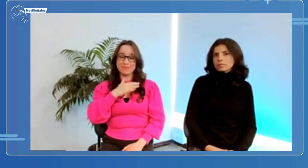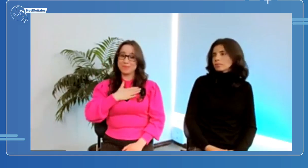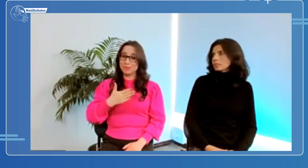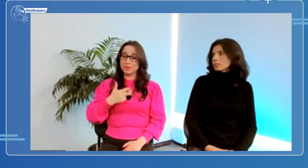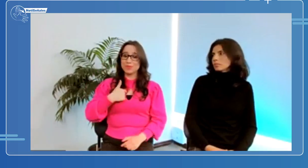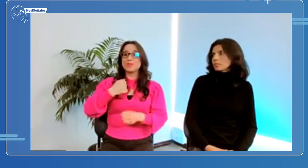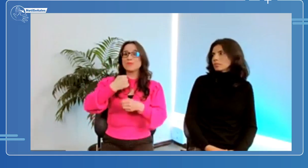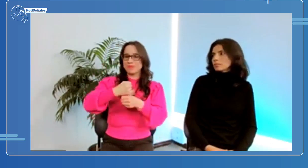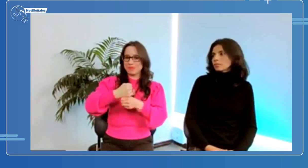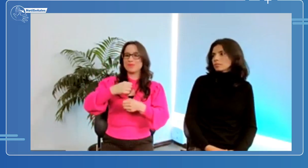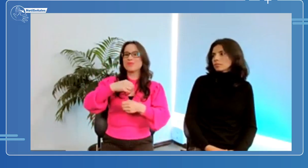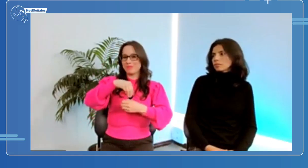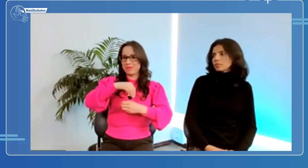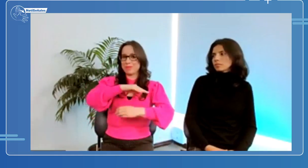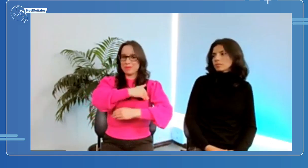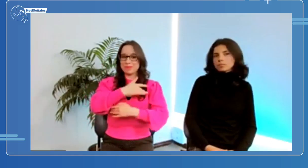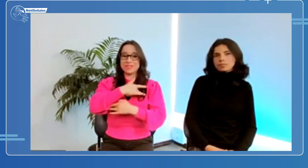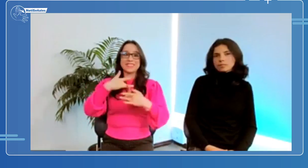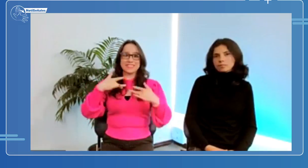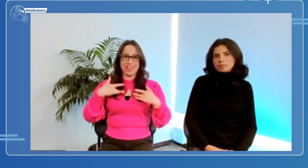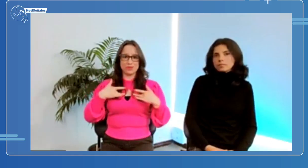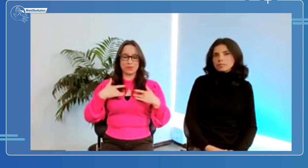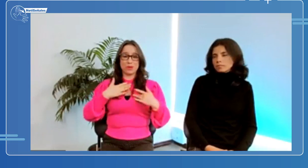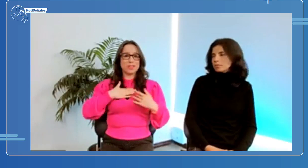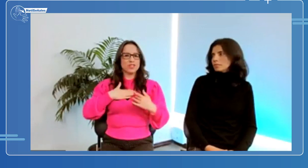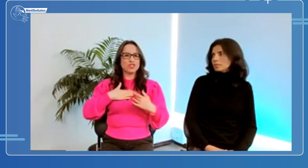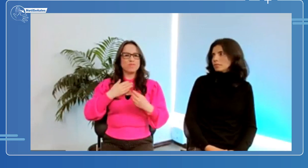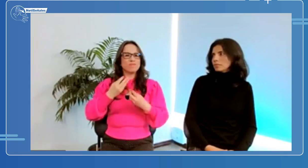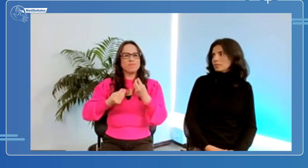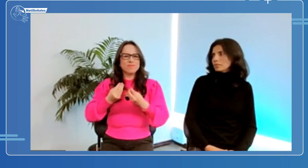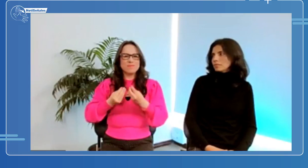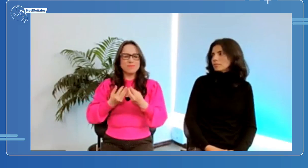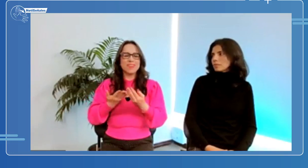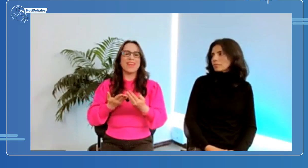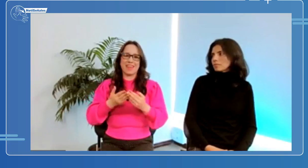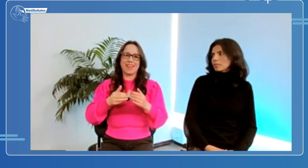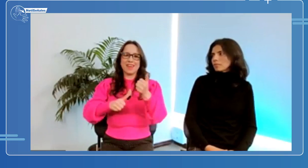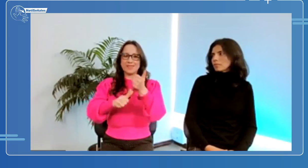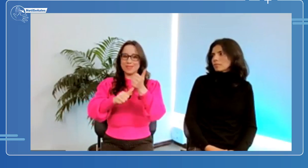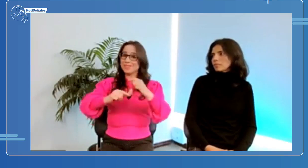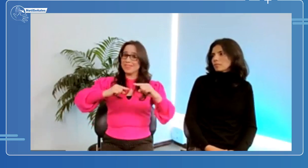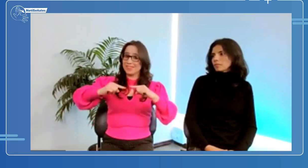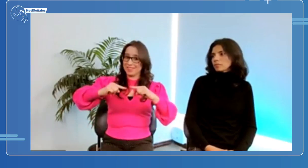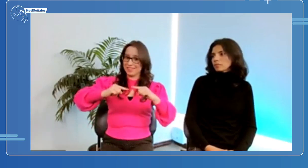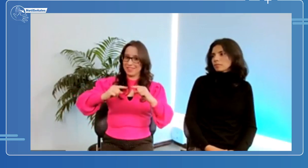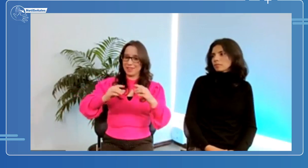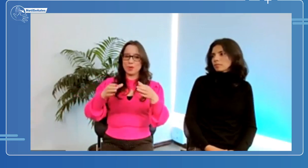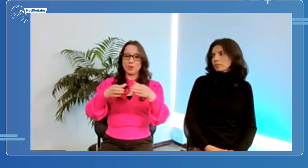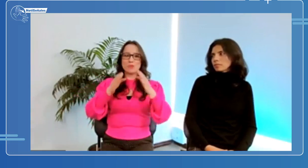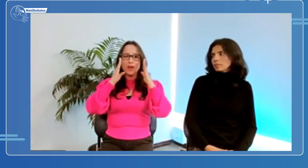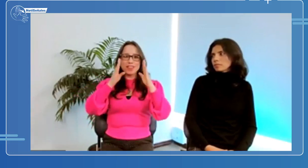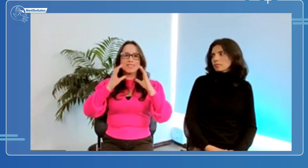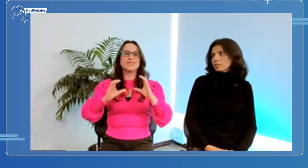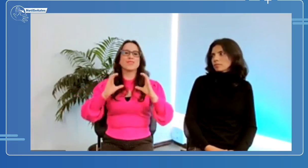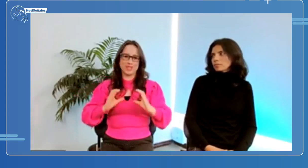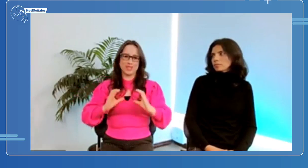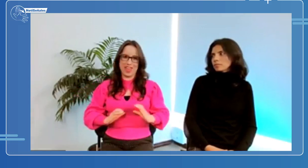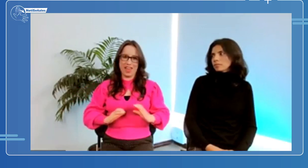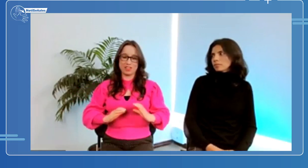seña. Encantada, trabajo dentro del Ministerio de Salud y mis funciones son desde el